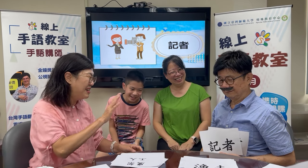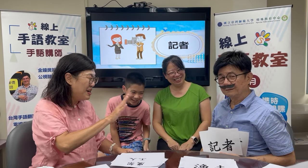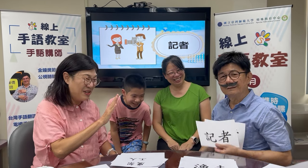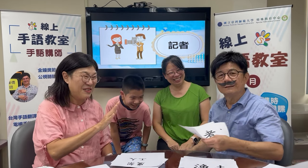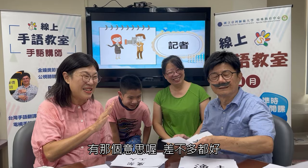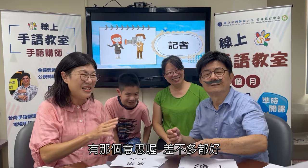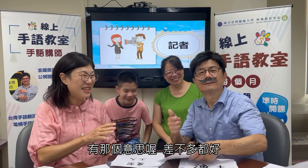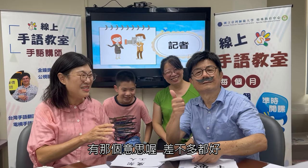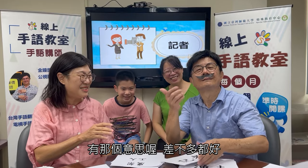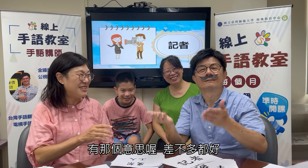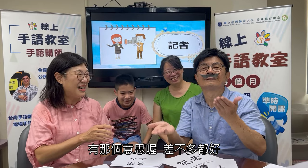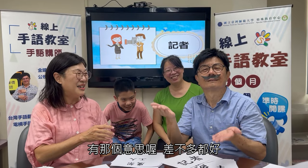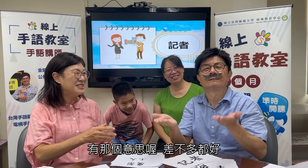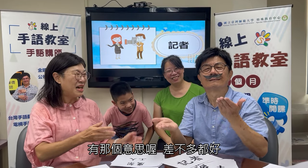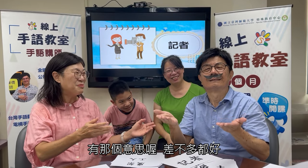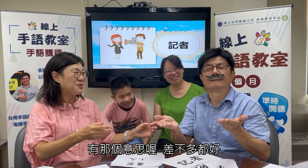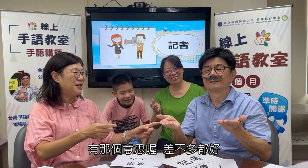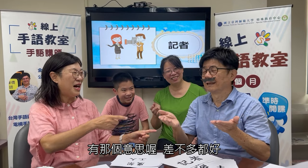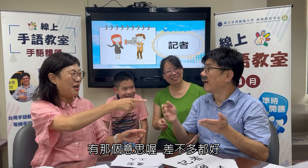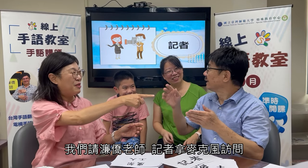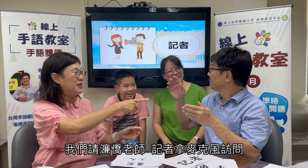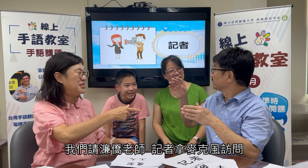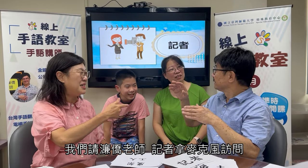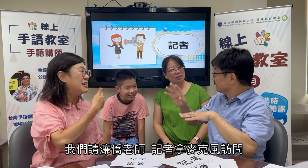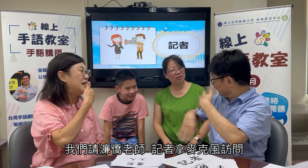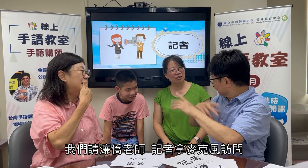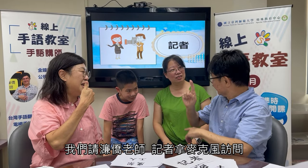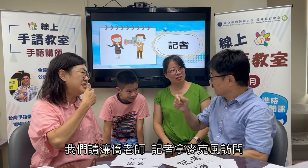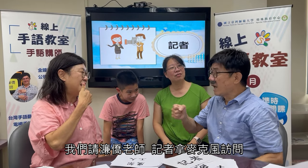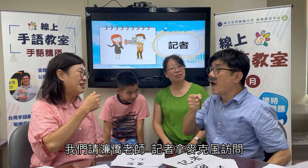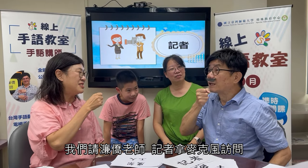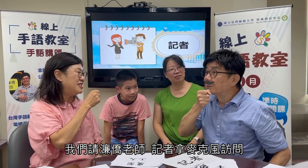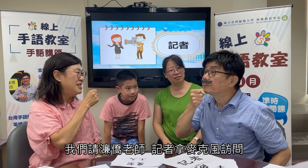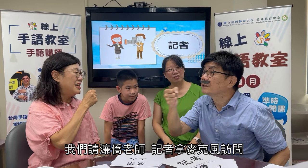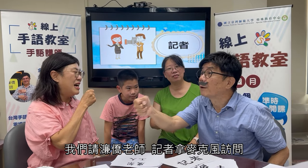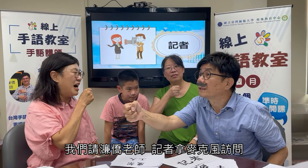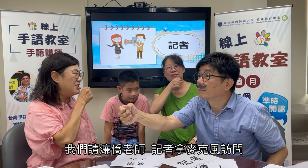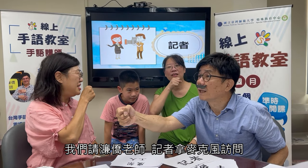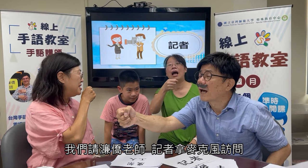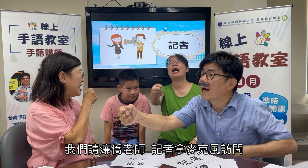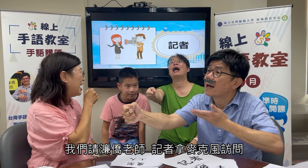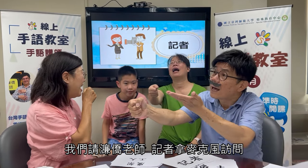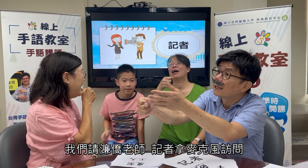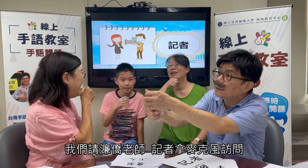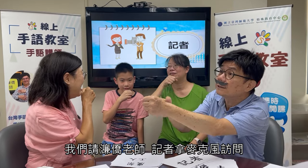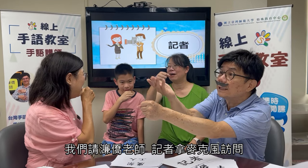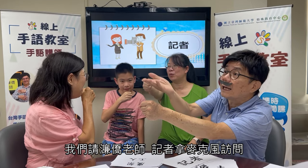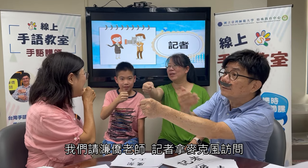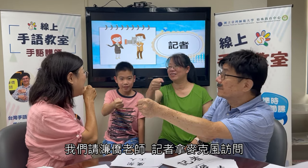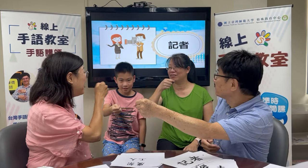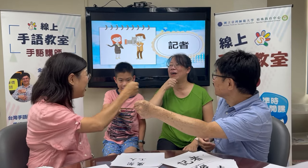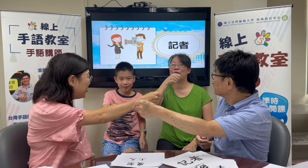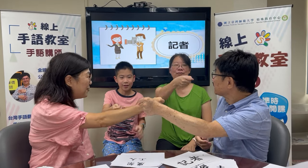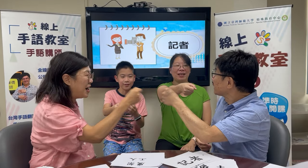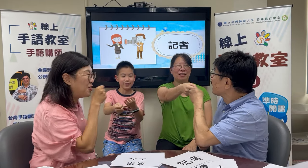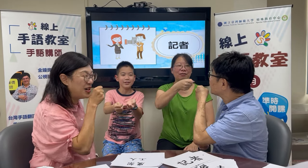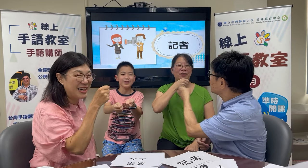哎，有有有有有有那个意思哦，差不多好，我们请连佳老师，好，记者哦，麦克风访